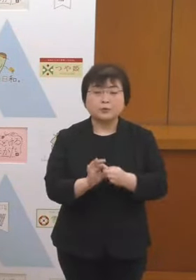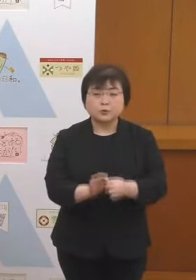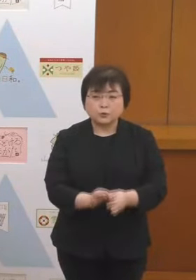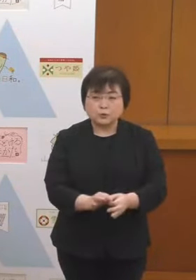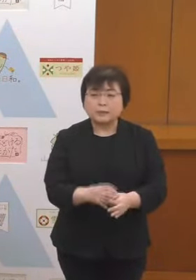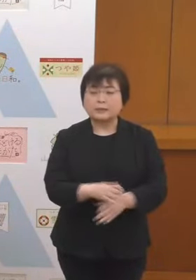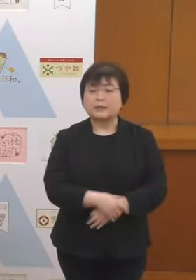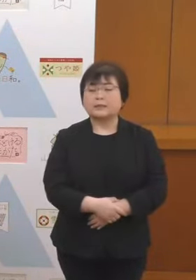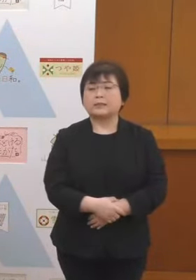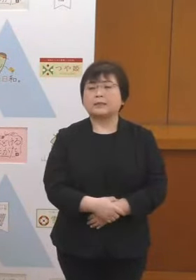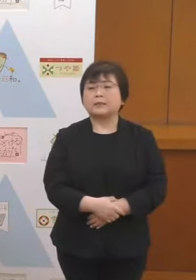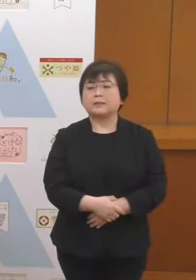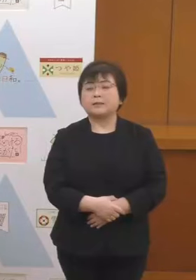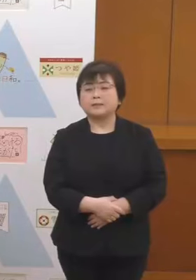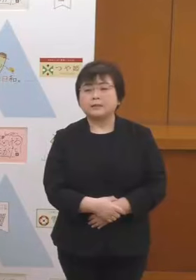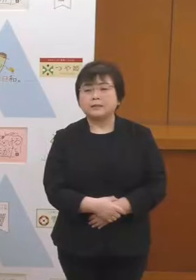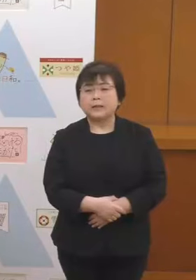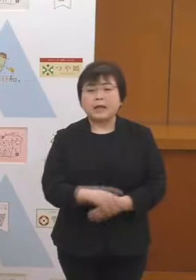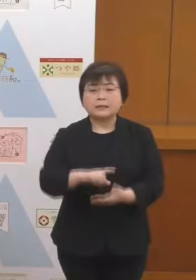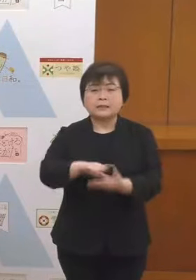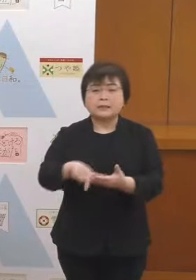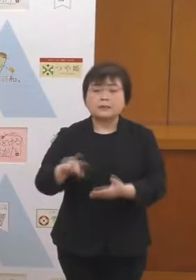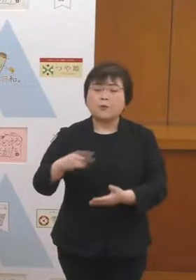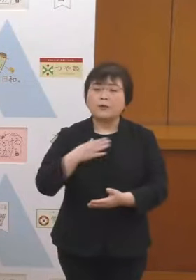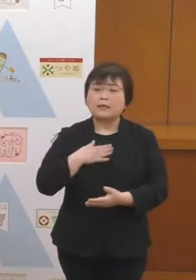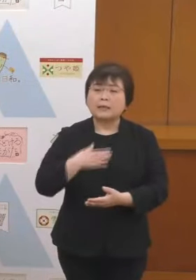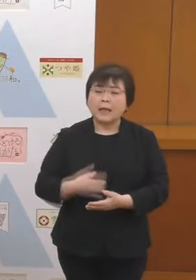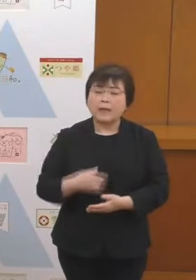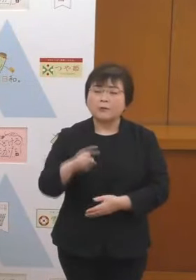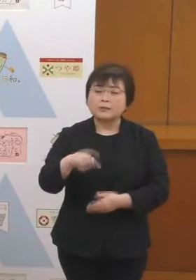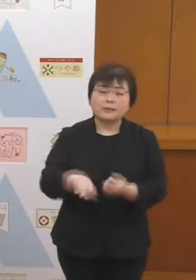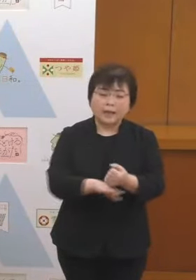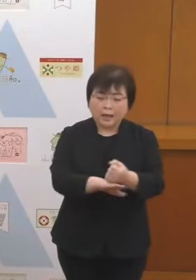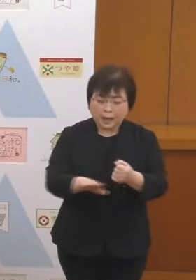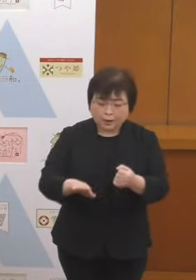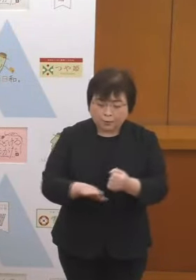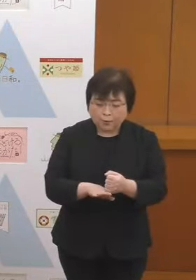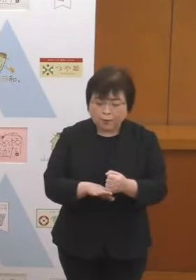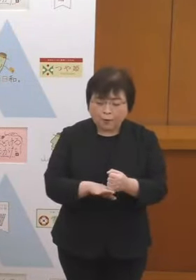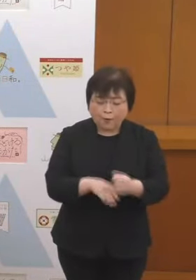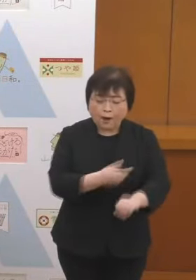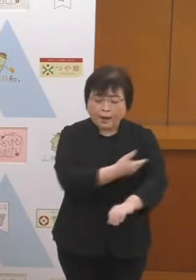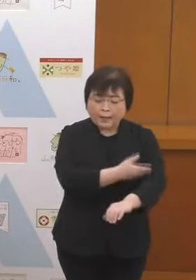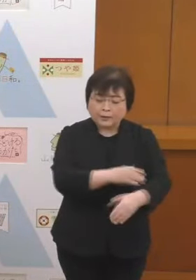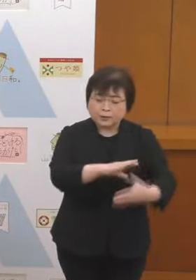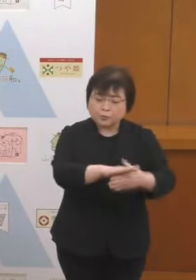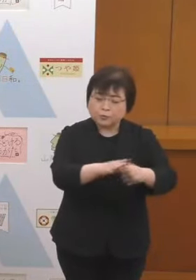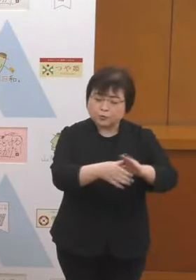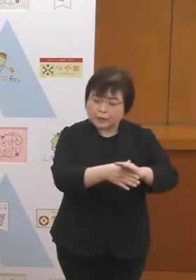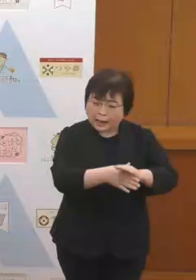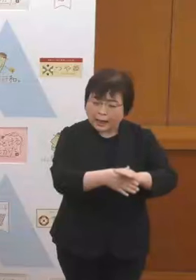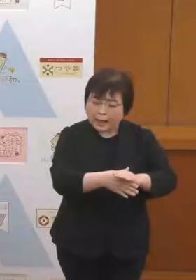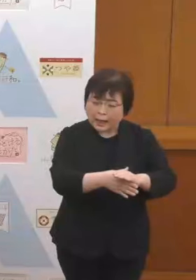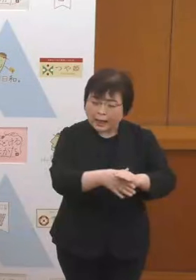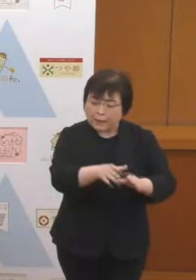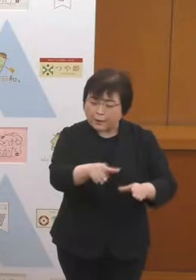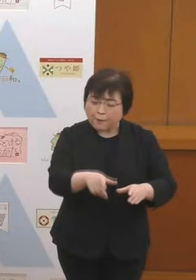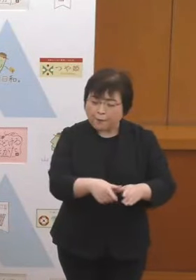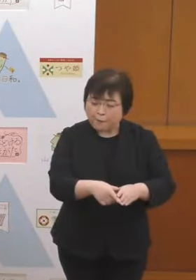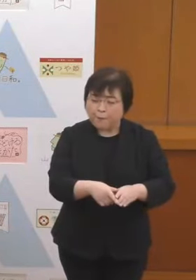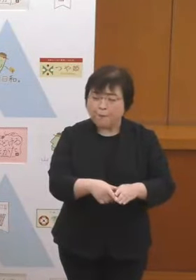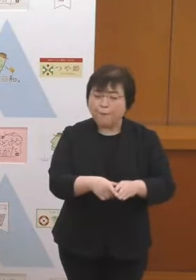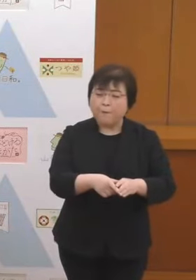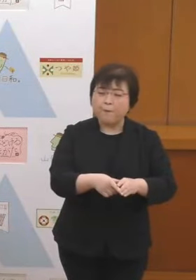再エネ条例に基づき地域の理解や自然環境歴史文化的環境等々の調和が図られ